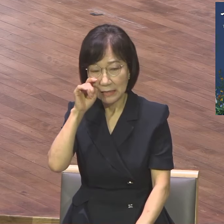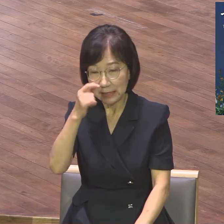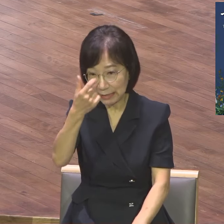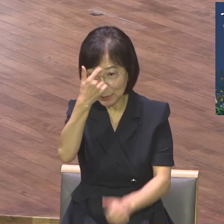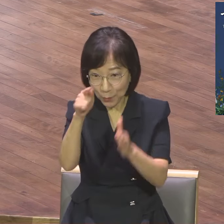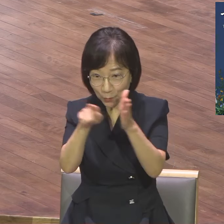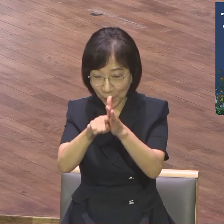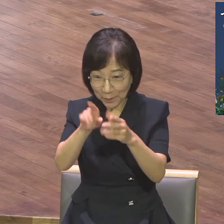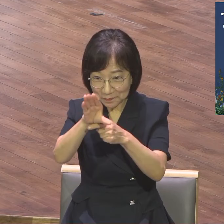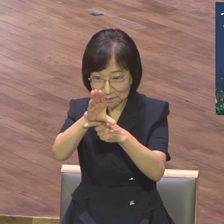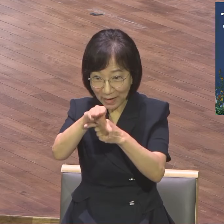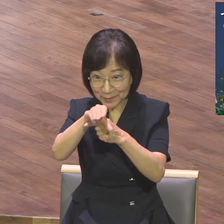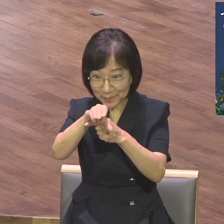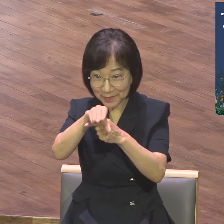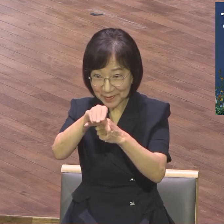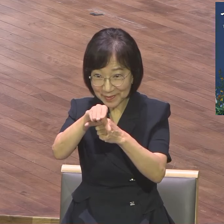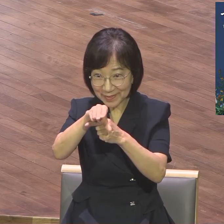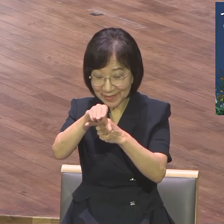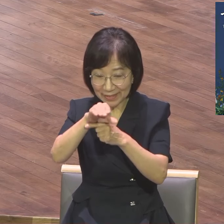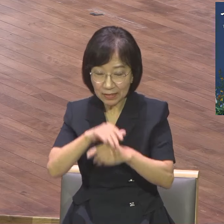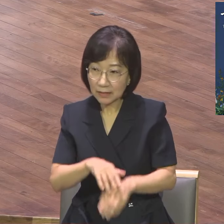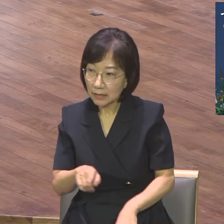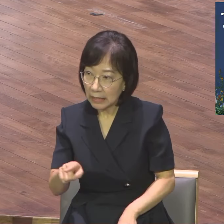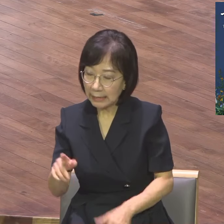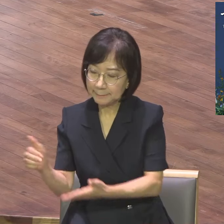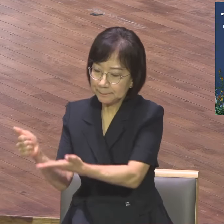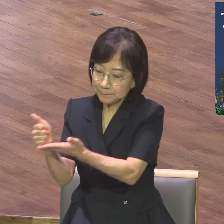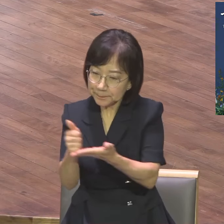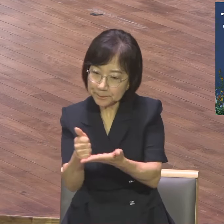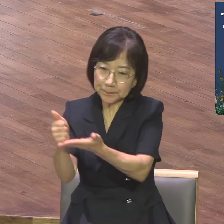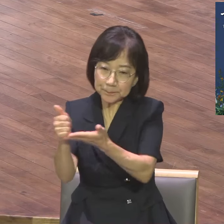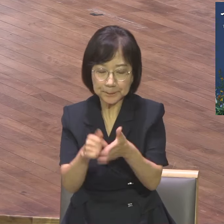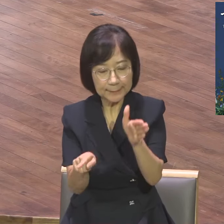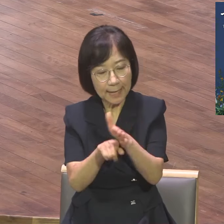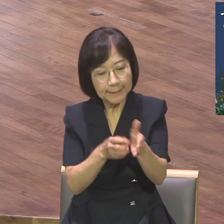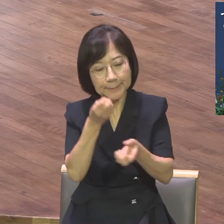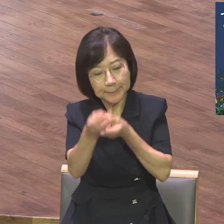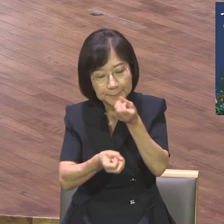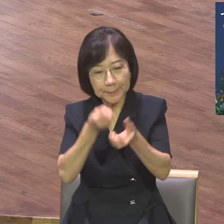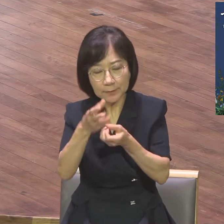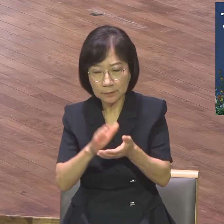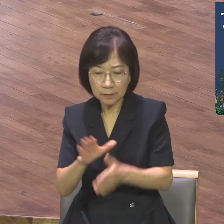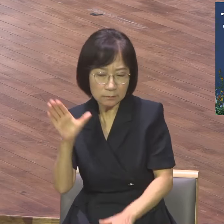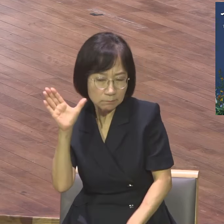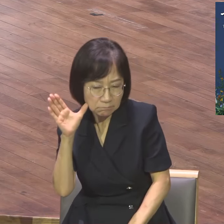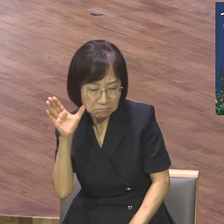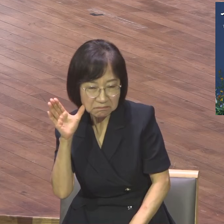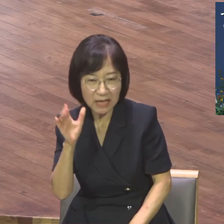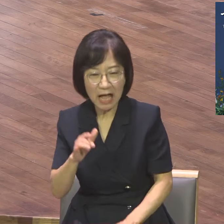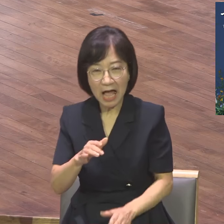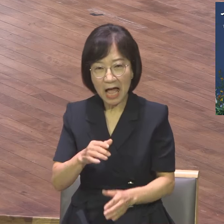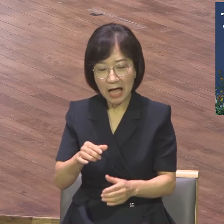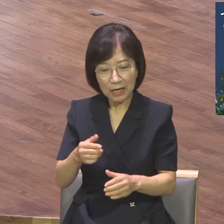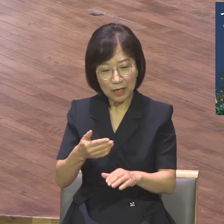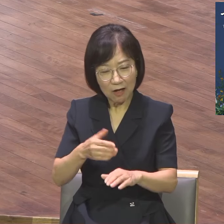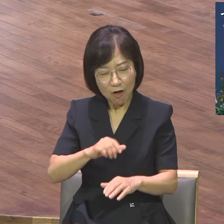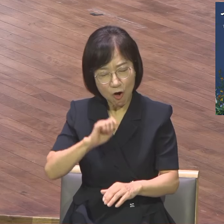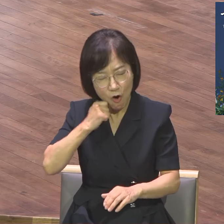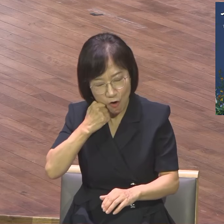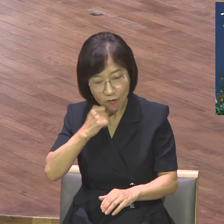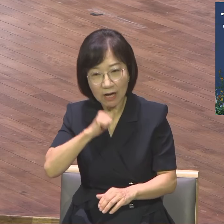안을 보세요. 주로 초청받아 가지고 간증하고 한다는 사람들이 전부 다 구제, 봉사, 헌신, 선행